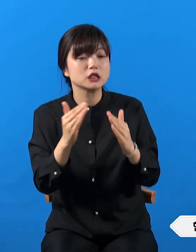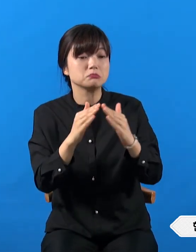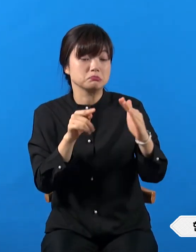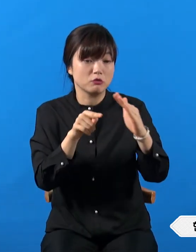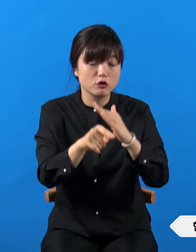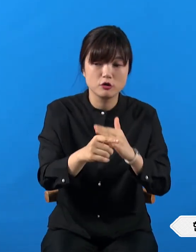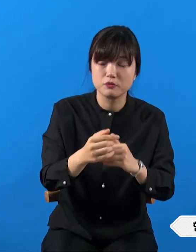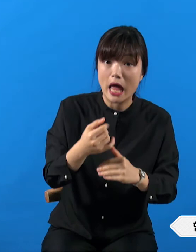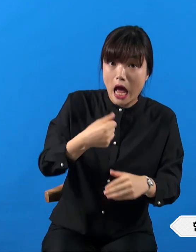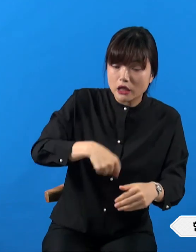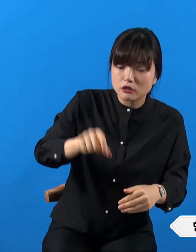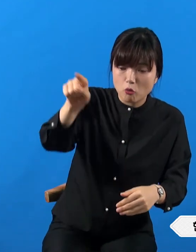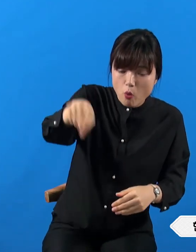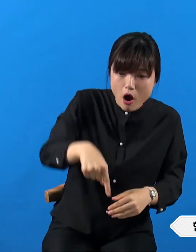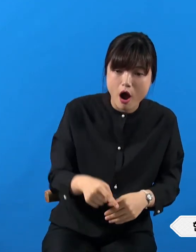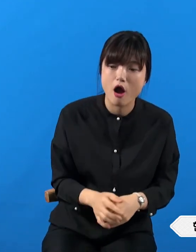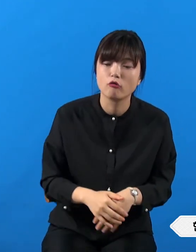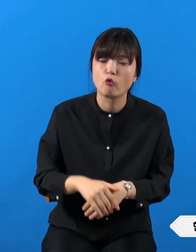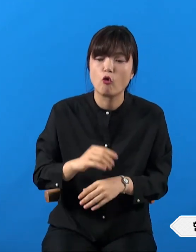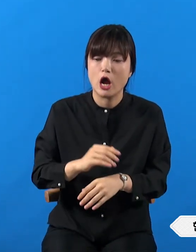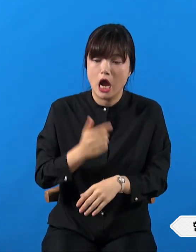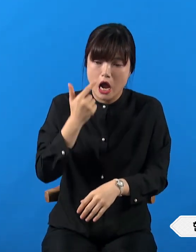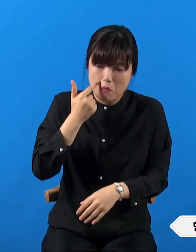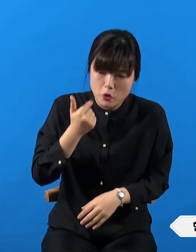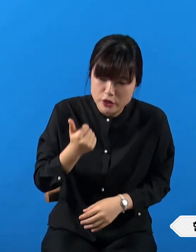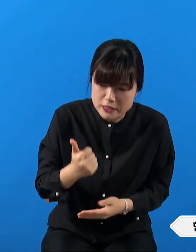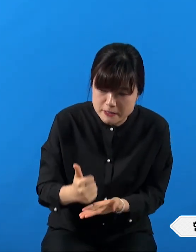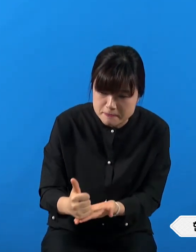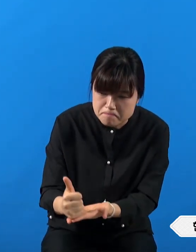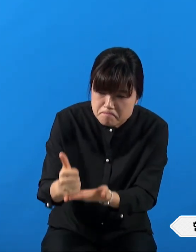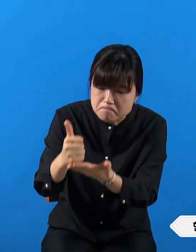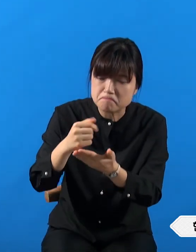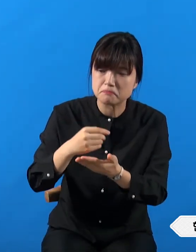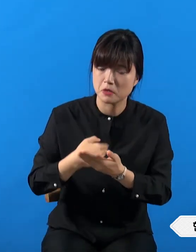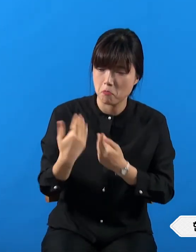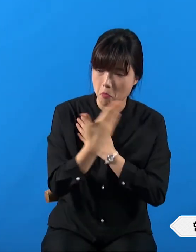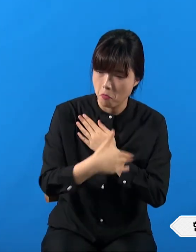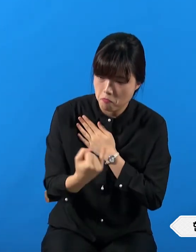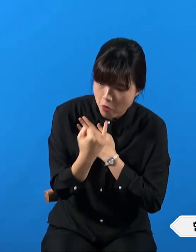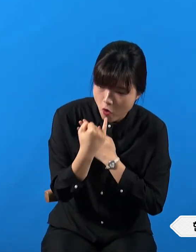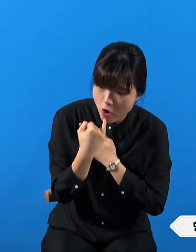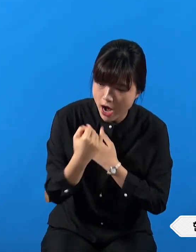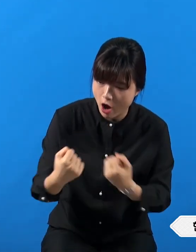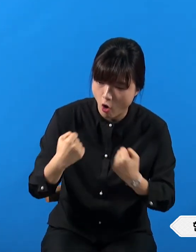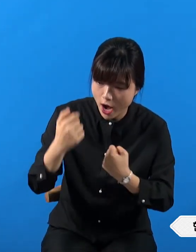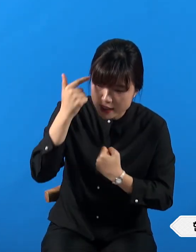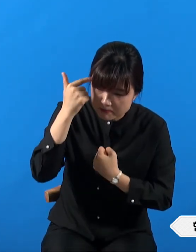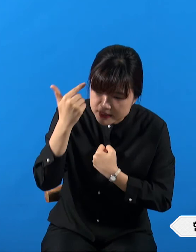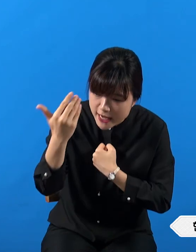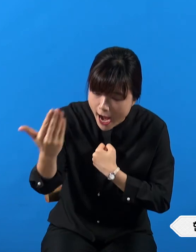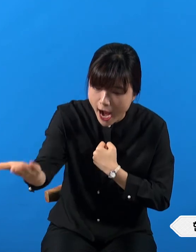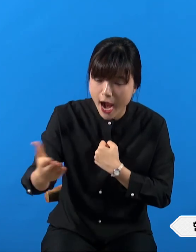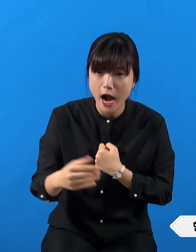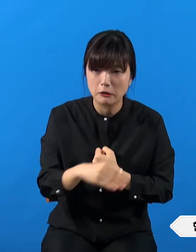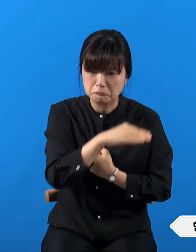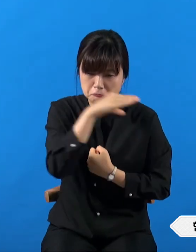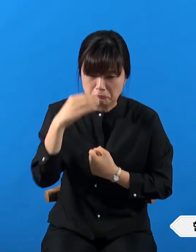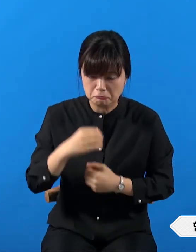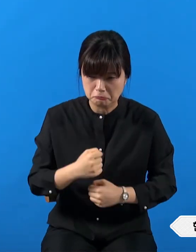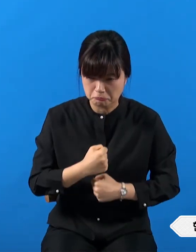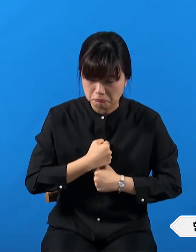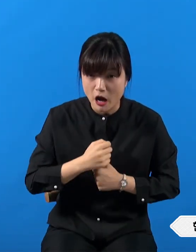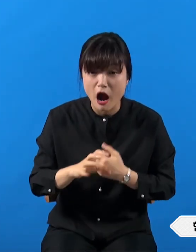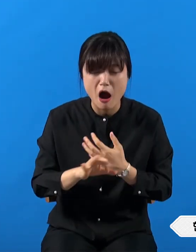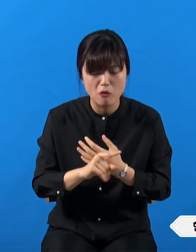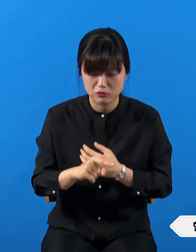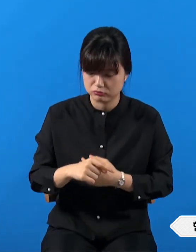쫓아 나오더니 아버님 오늘 하루도 옥체 강령하셨나이까 하면 어떻게 되겠습니까? 이놈이